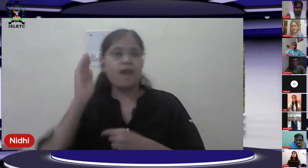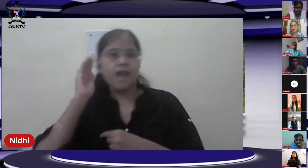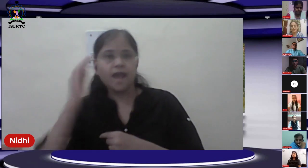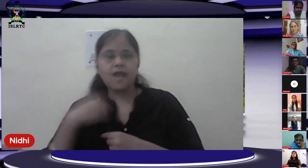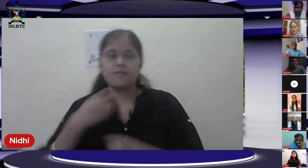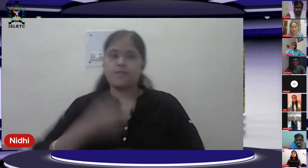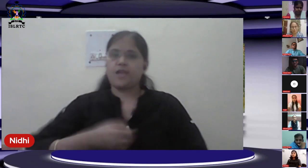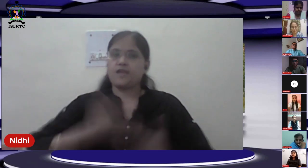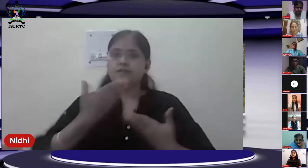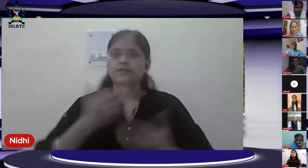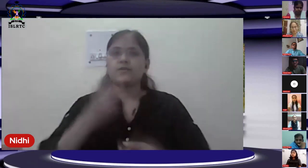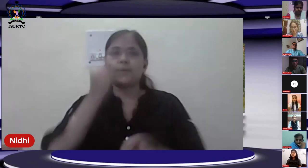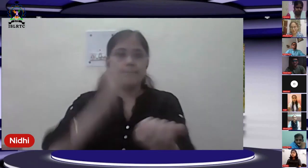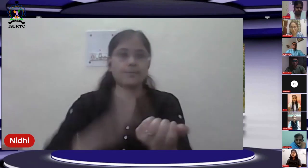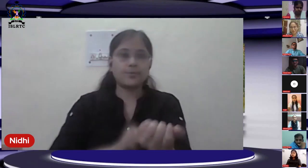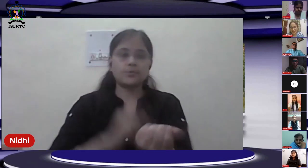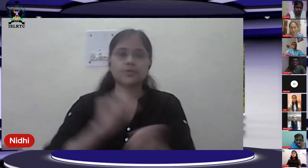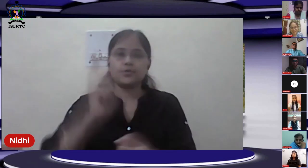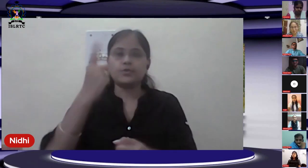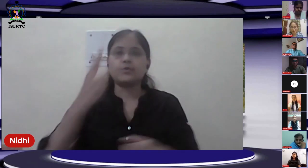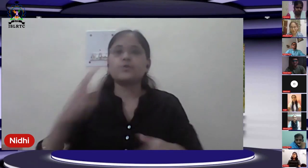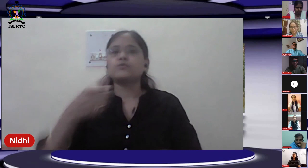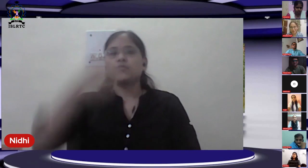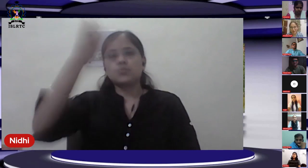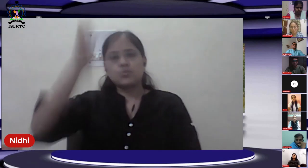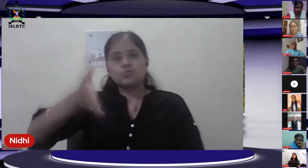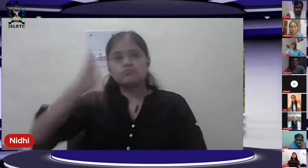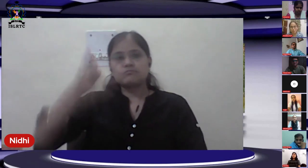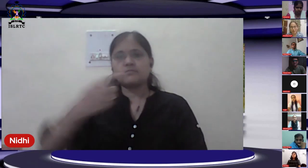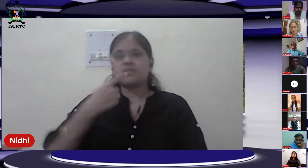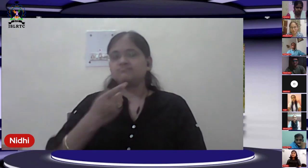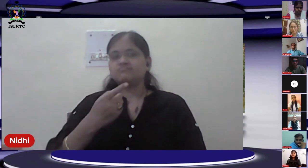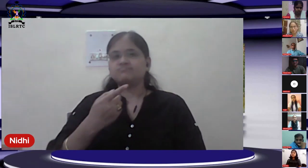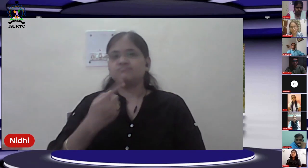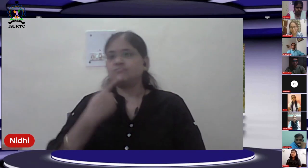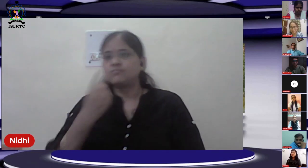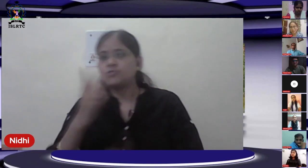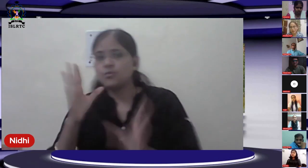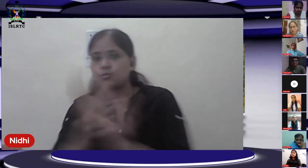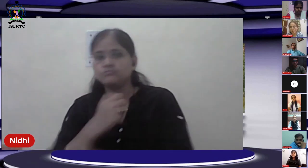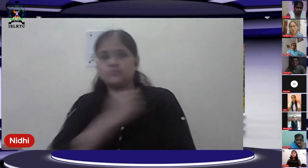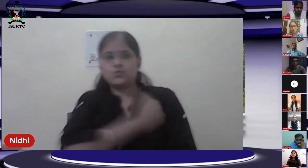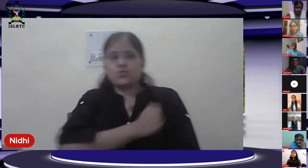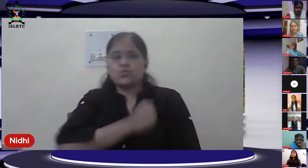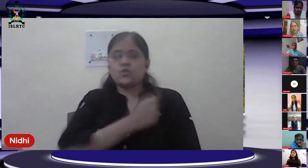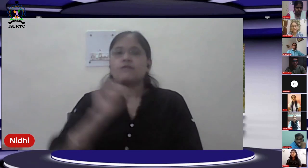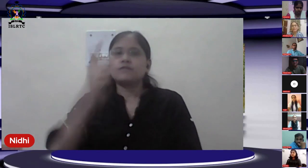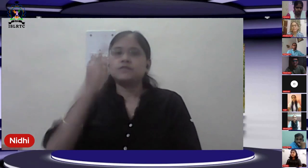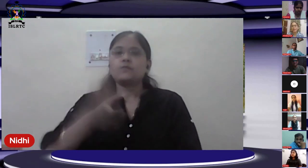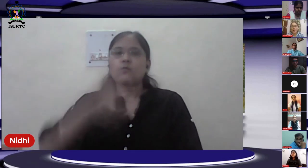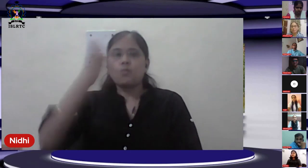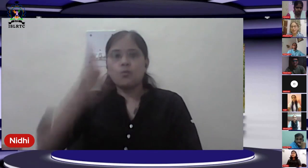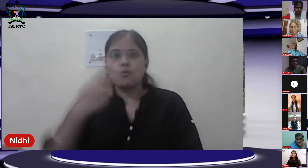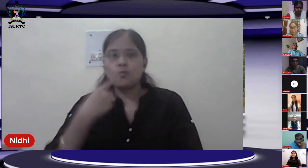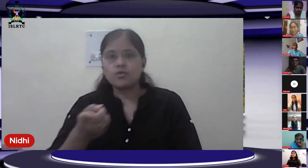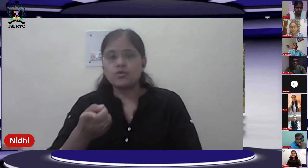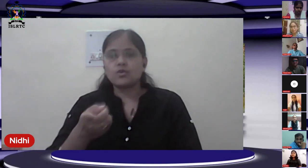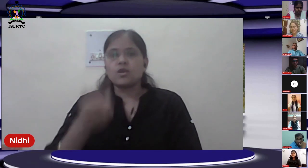पहले ब्रजेश को मैं कॉन्ग्रेचुलेशन कह नहीं पाई, सॉरी आपको तो मैं सबसे पहले कॉन्ग्रेचुलेशन करूंगी क्योंकि हाल ही में मैंने आपका एक इंटरव्यू